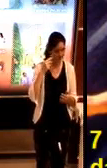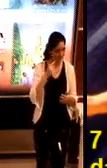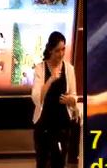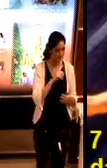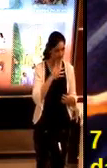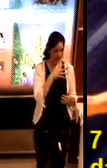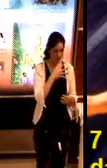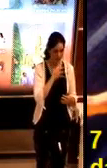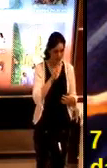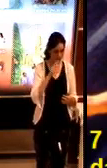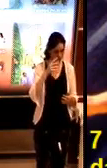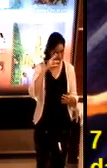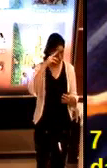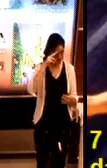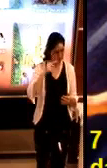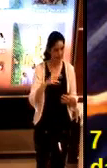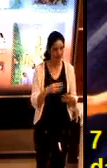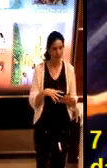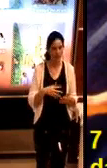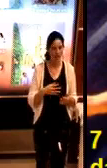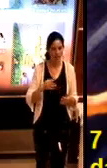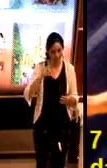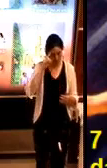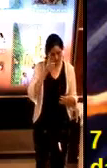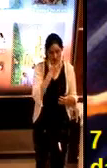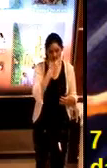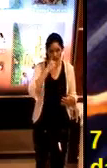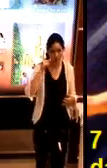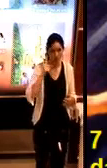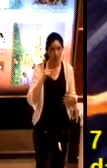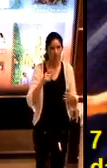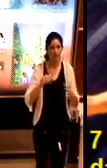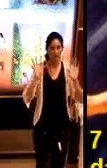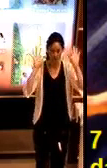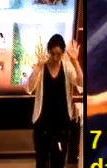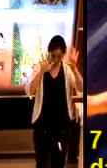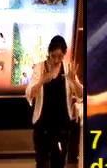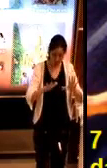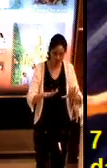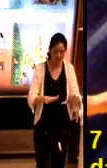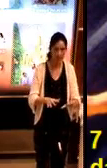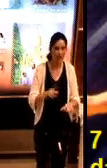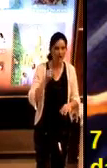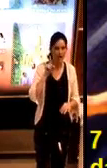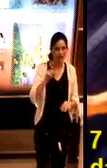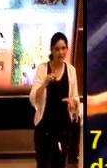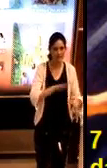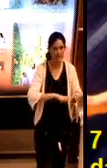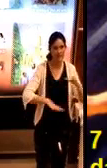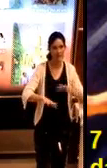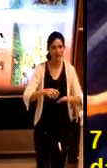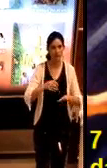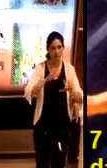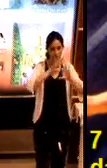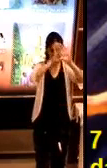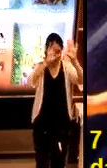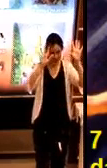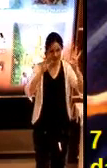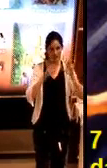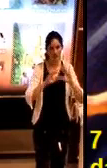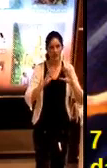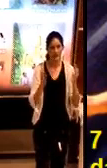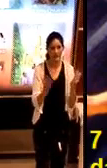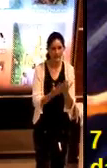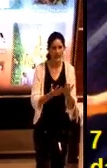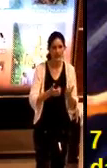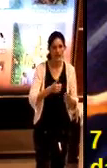su juicio ha llegado, y adorad a aquel que hizo el cielo y la tierra, el mar y las fuentes de las aguas. ¿Qué texto?